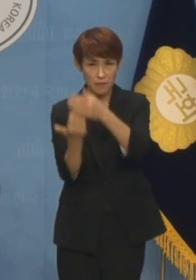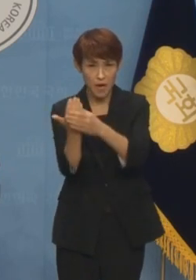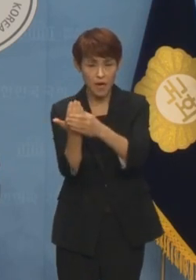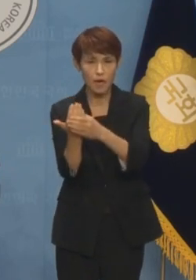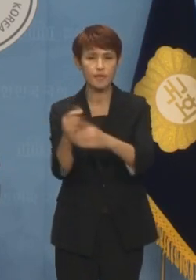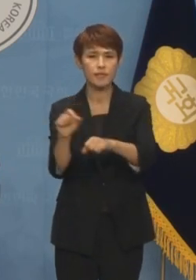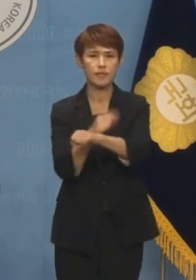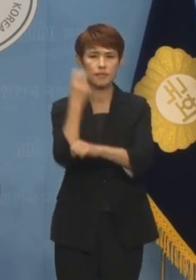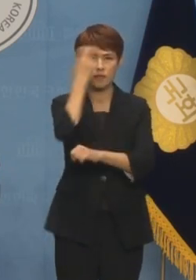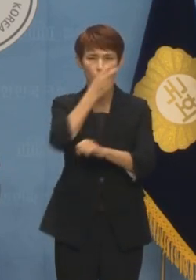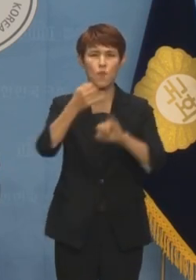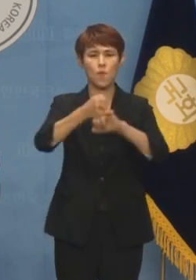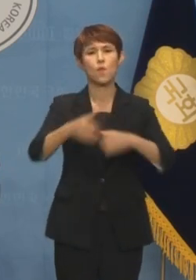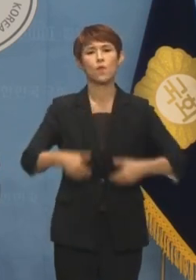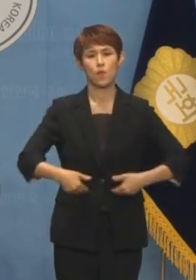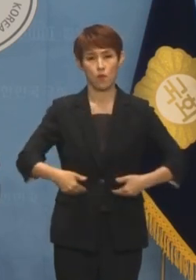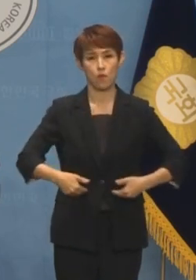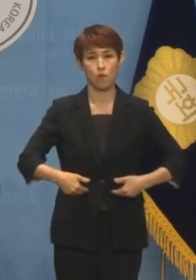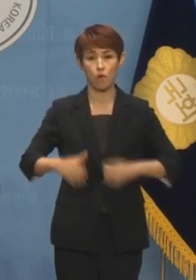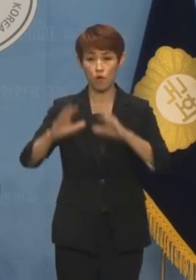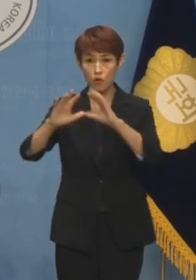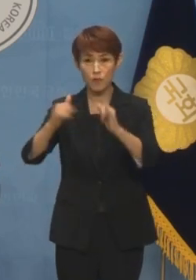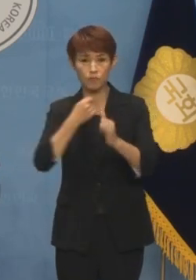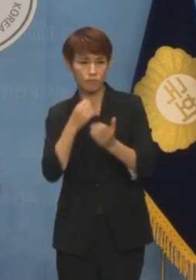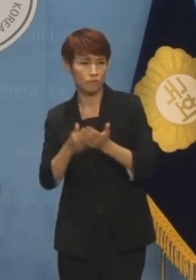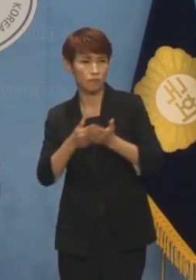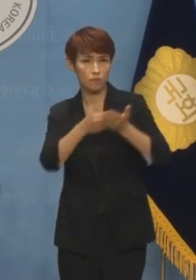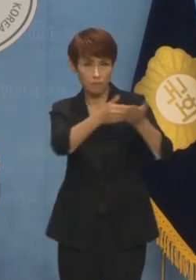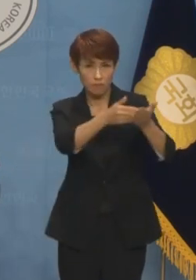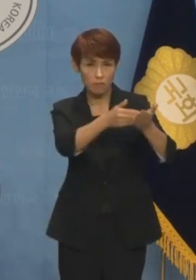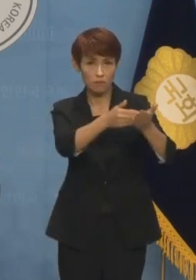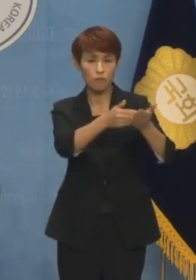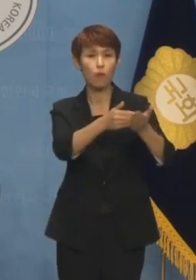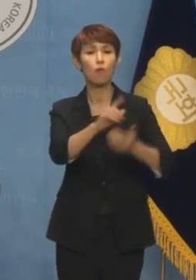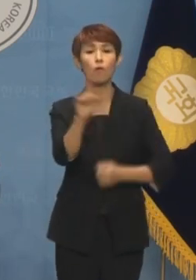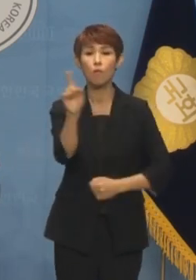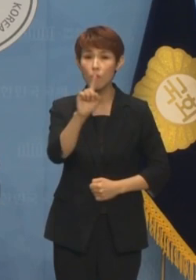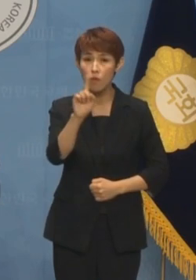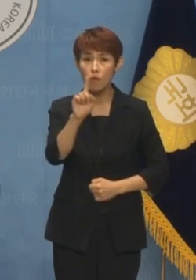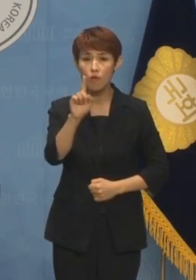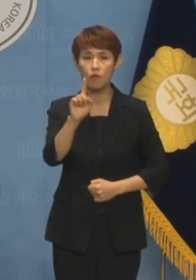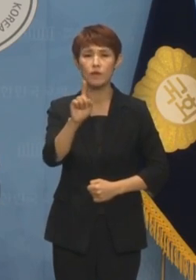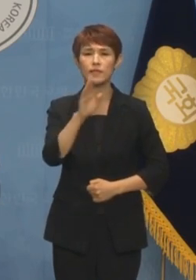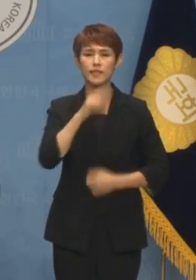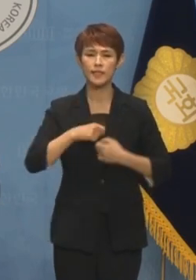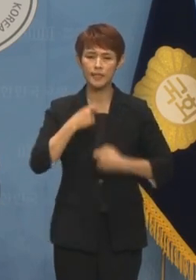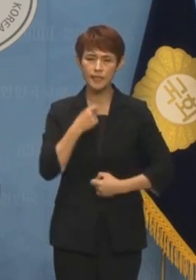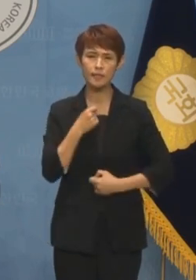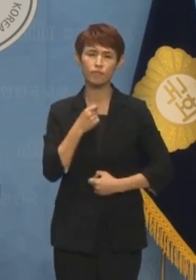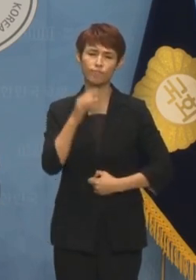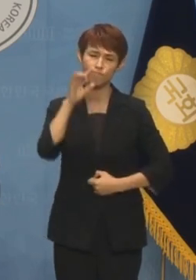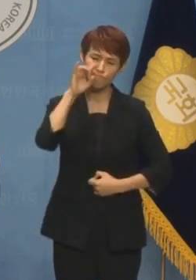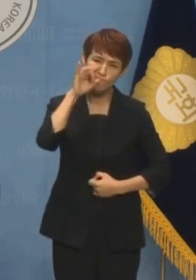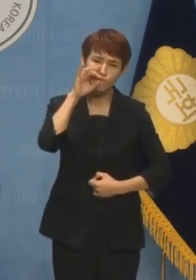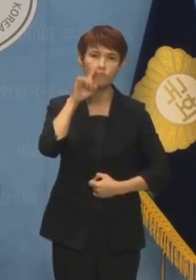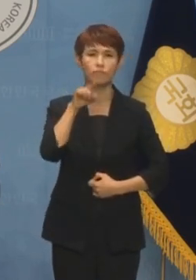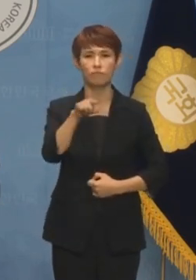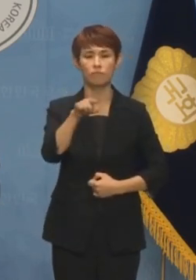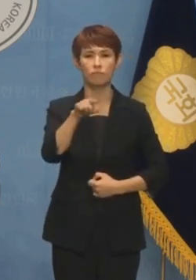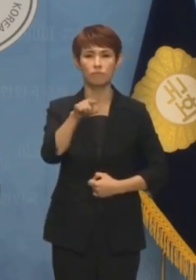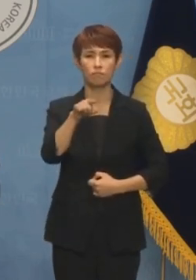필요한 것입니다. 국민이 요구하는 것은 간단합니다. 진실을 알고 싶고